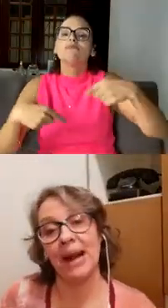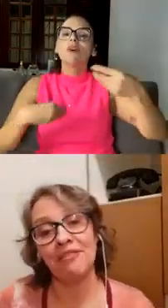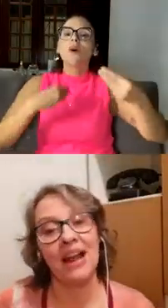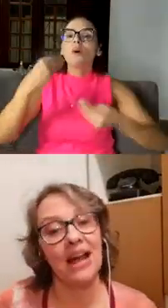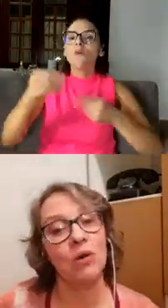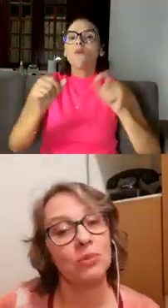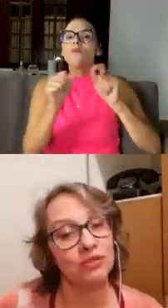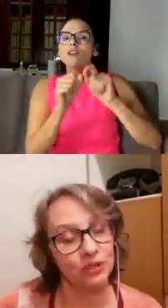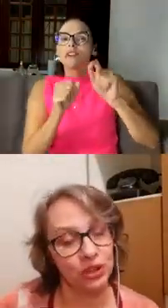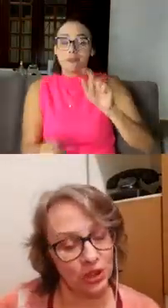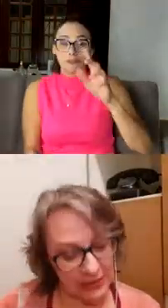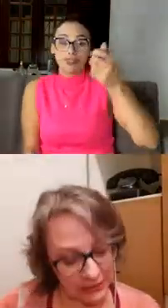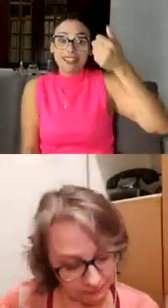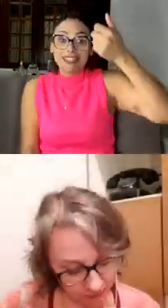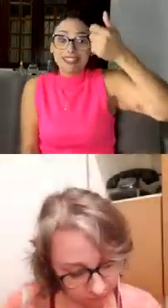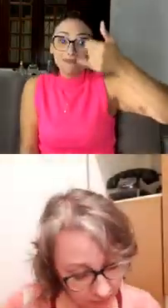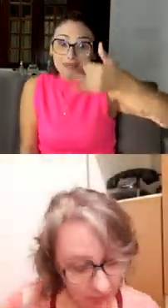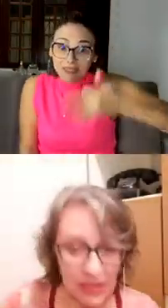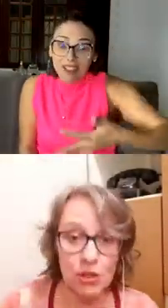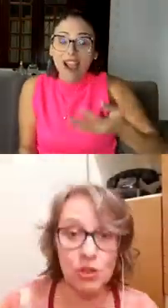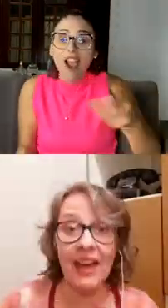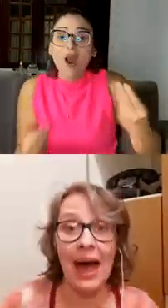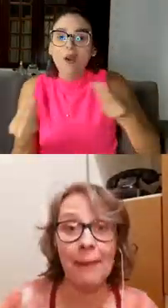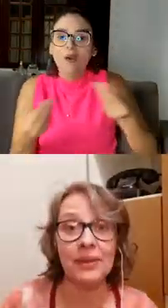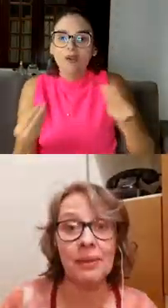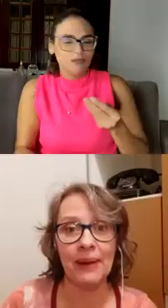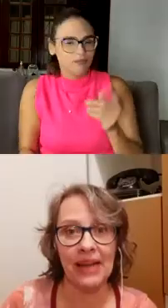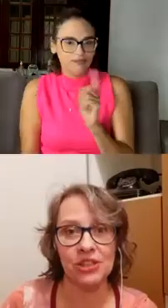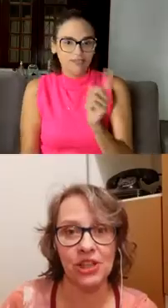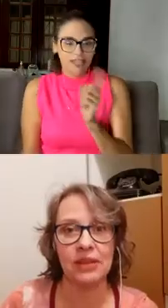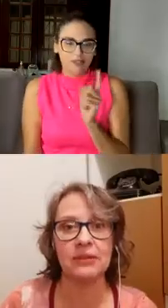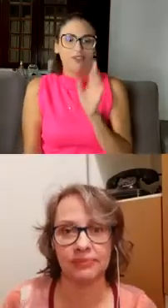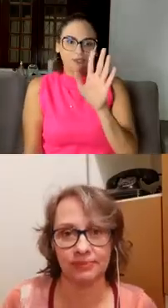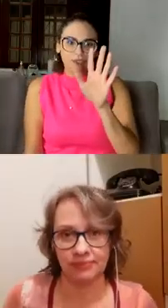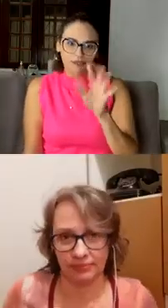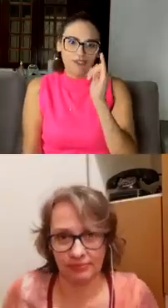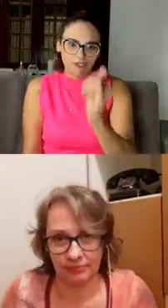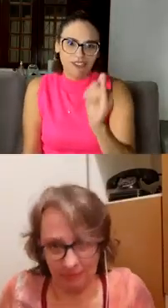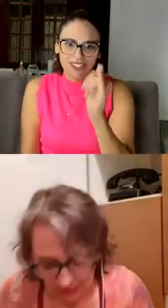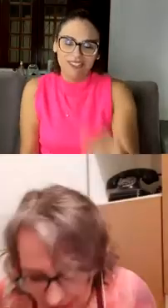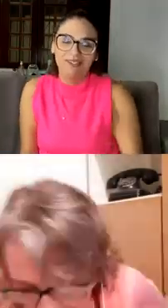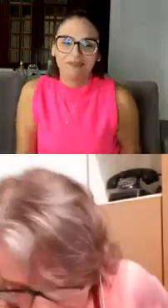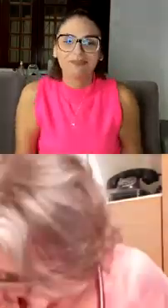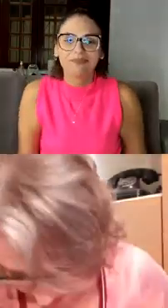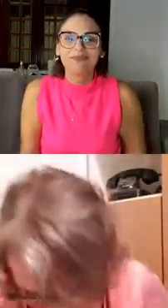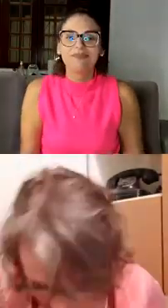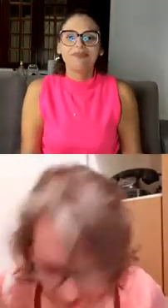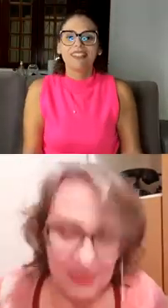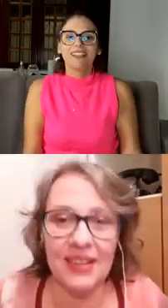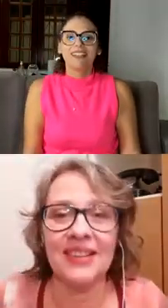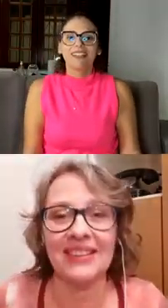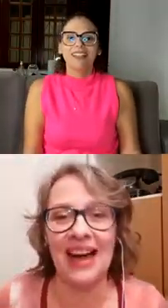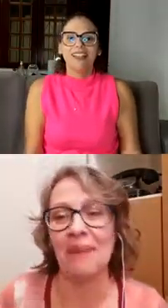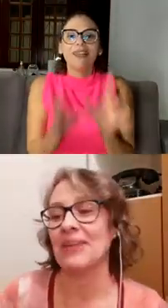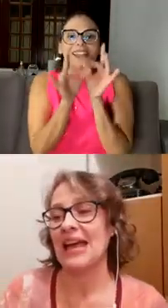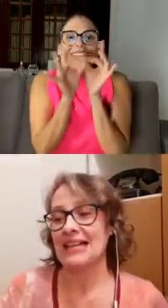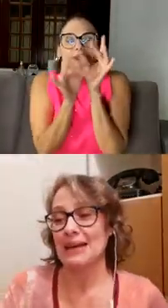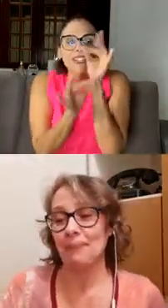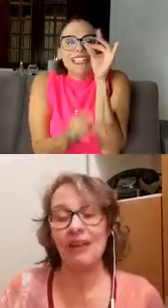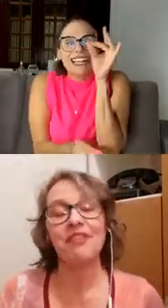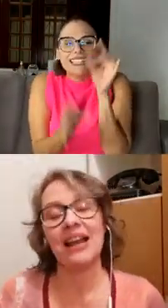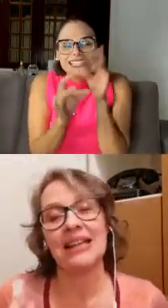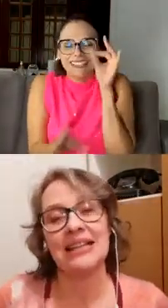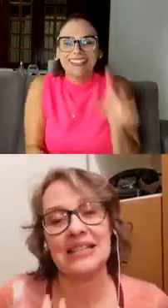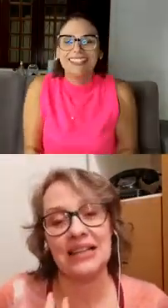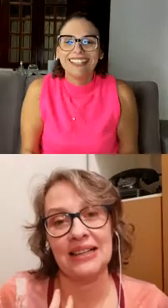Para falar como funciona, se eu estiver rápida, me prende, hein? Não, eu fico avisando. Tá. É porque é muito Para